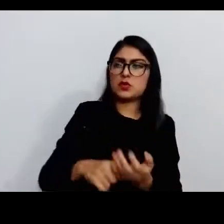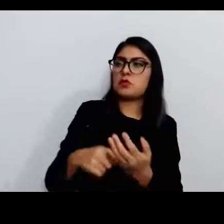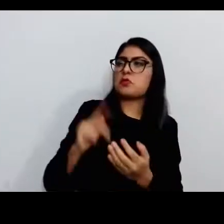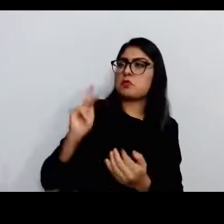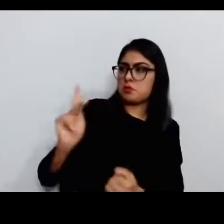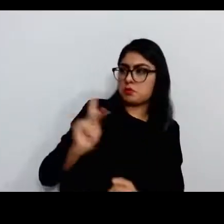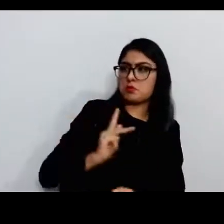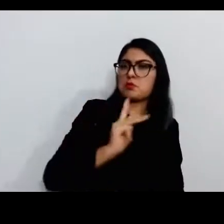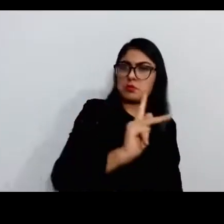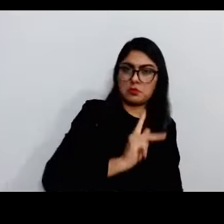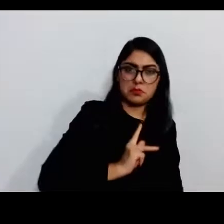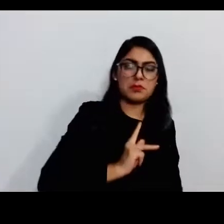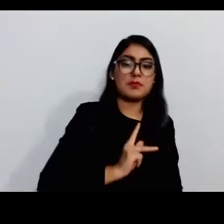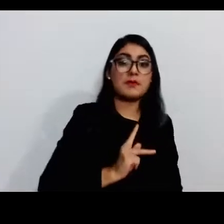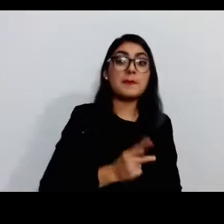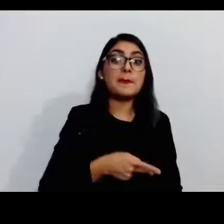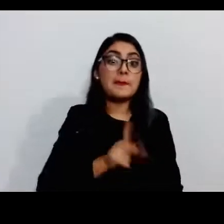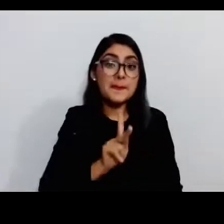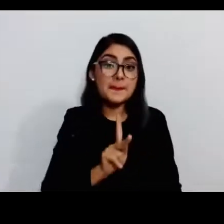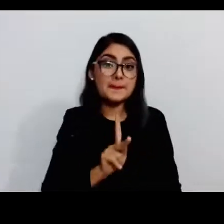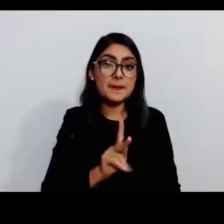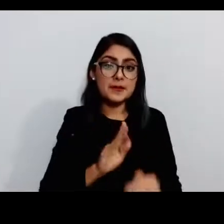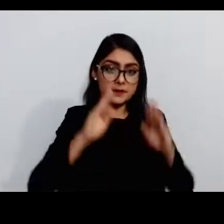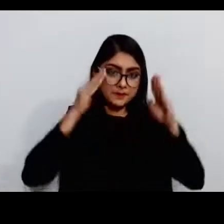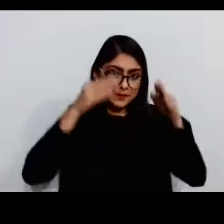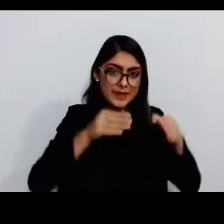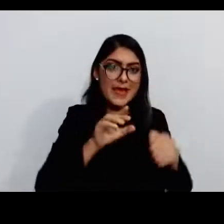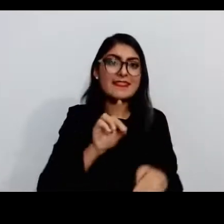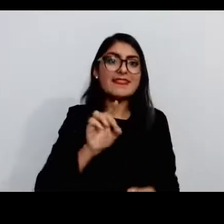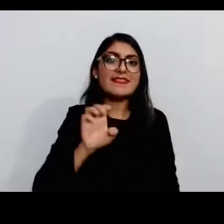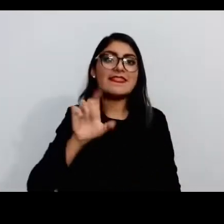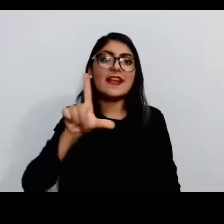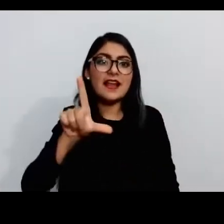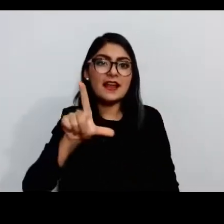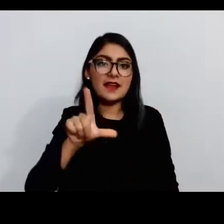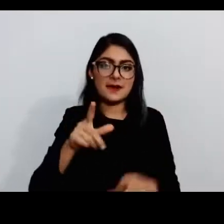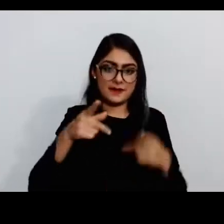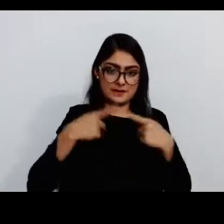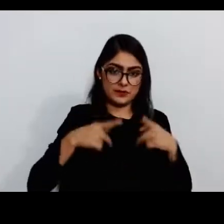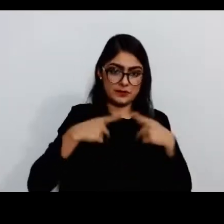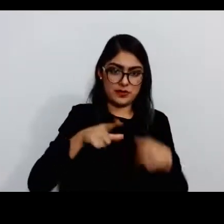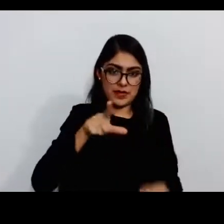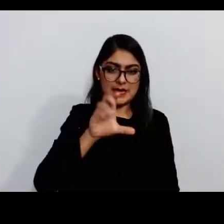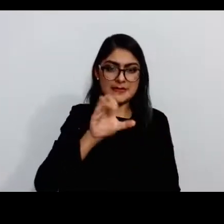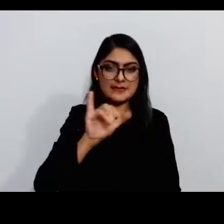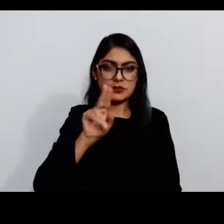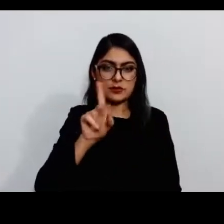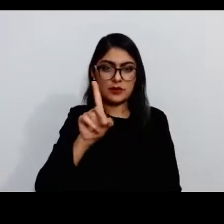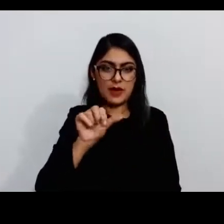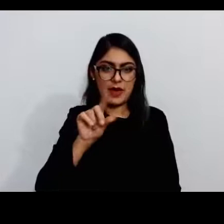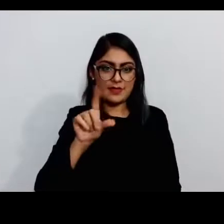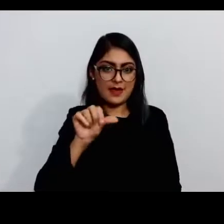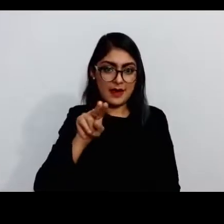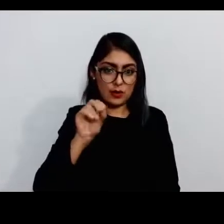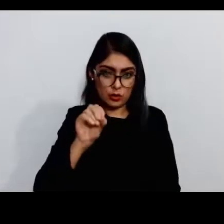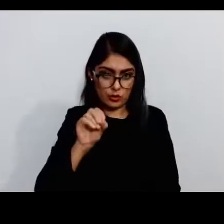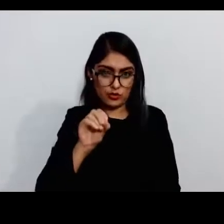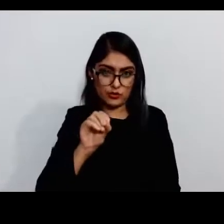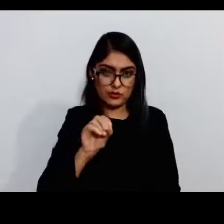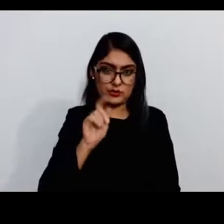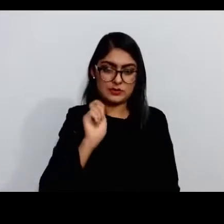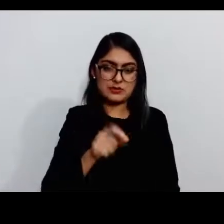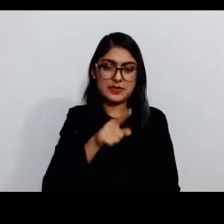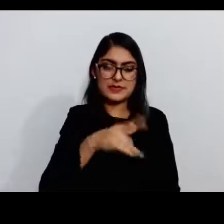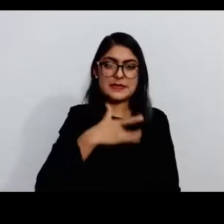es una concepción del ciudadano, ¿no? Son derechos de una concepción de la persona entendida como ciudadano,